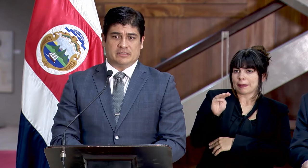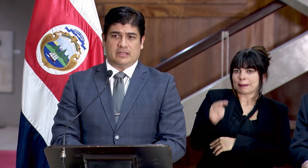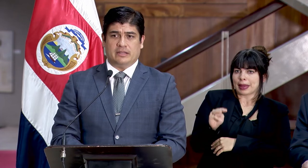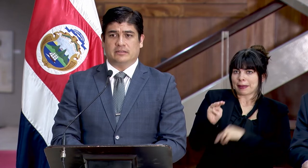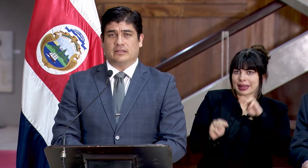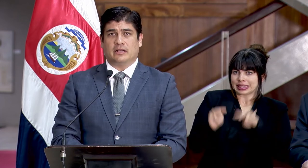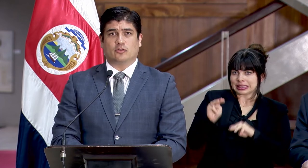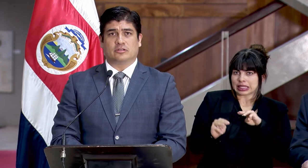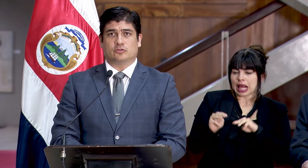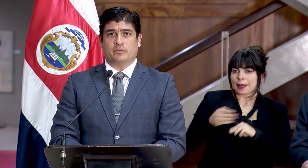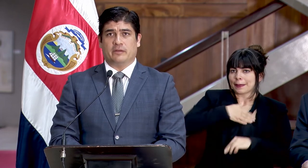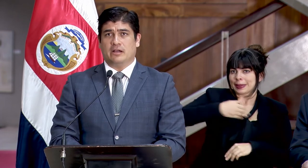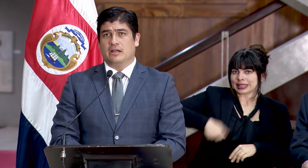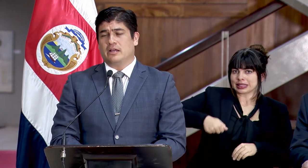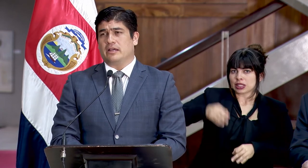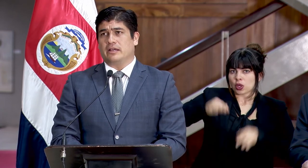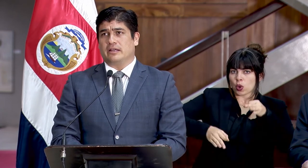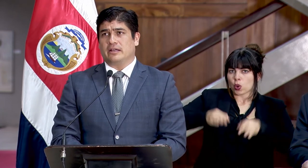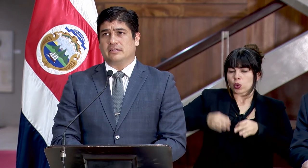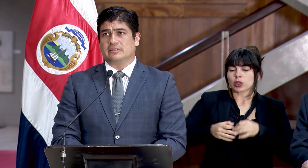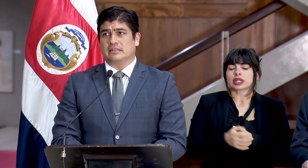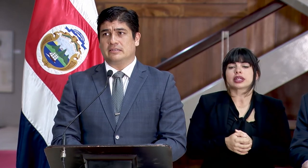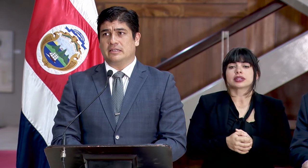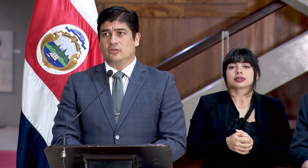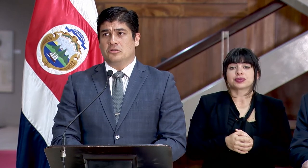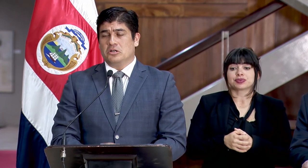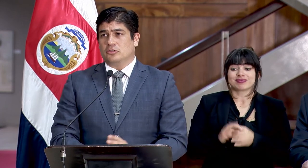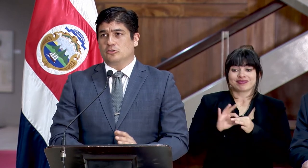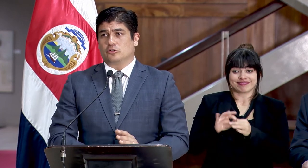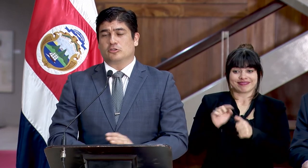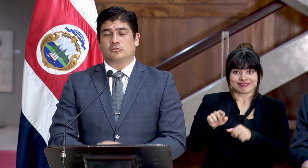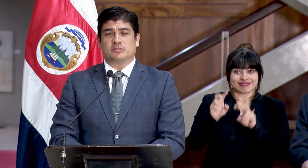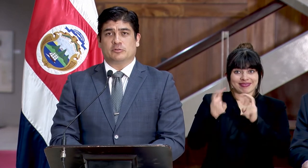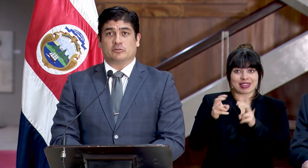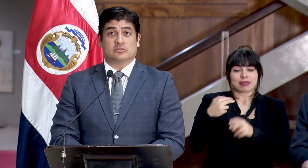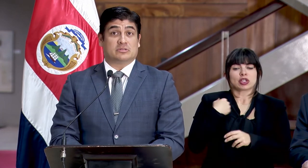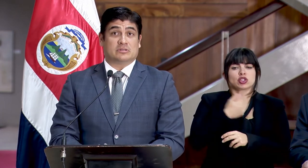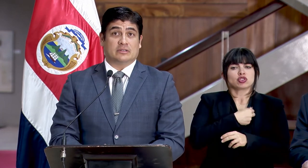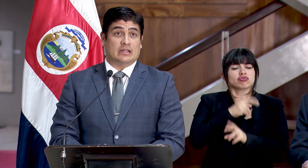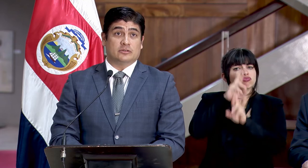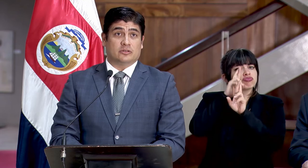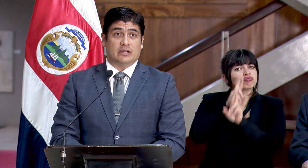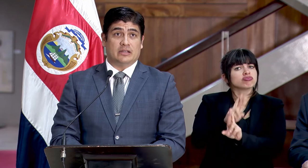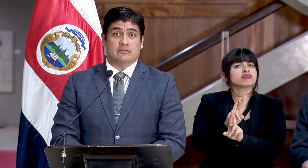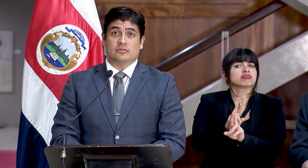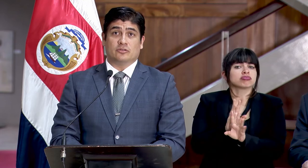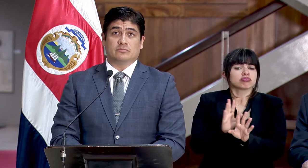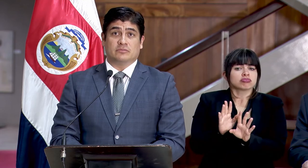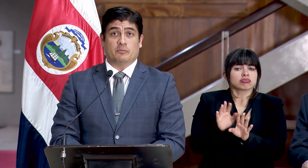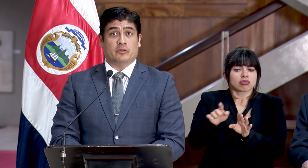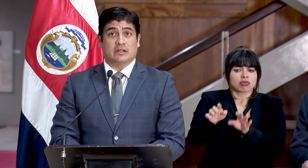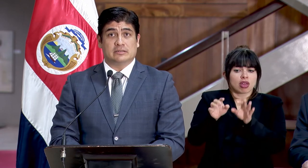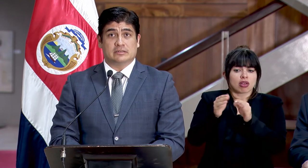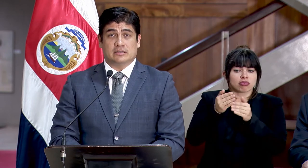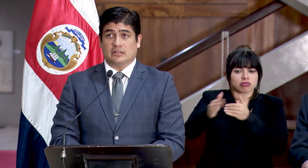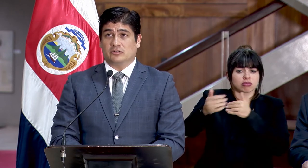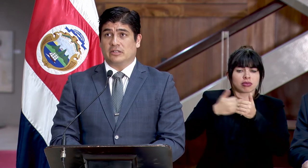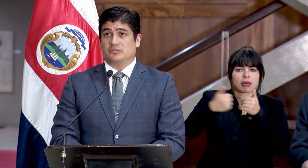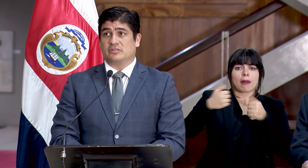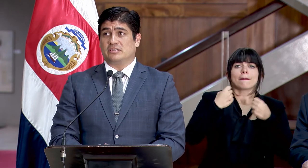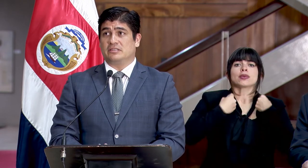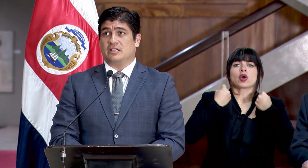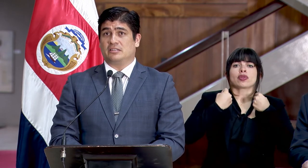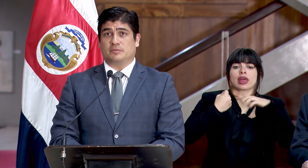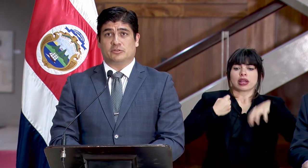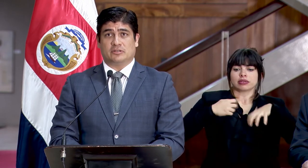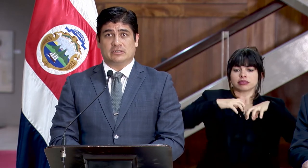magistrado presidente de la Corte Suprema, en ese sentido, nosotros somos respetuosos en tanto de la división de poderes y de los